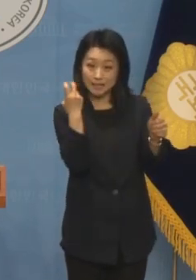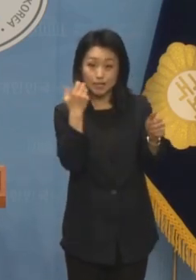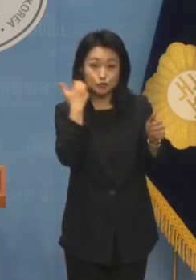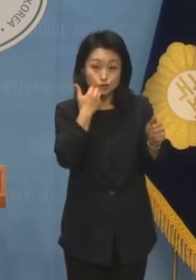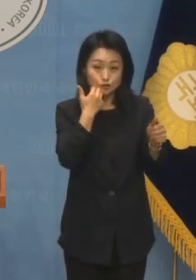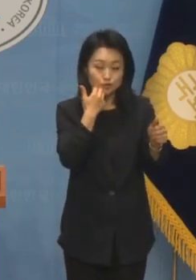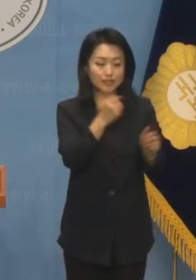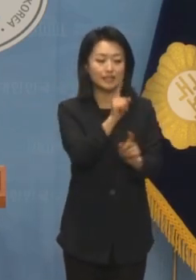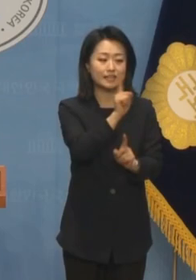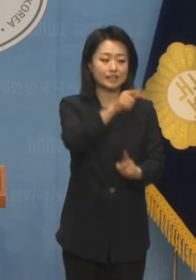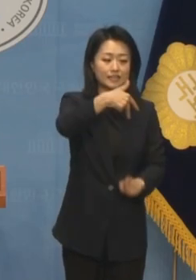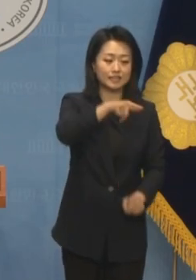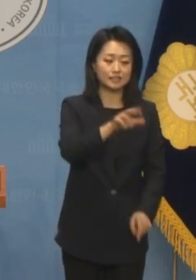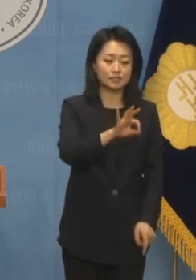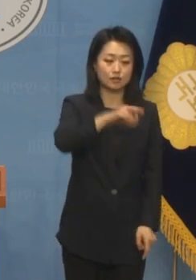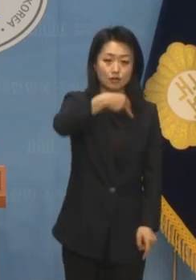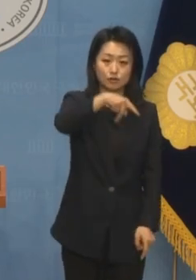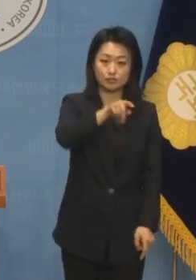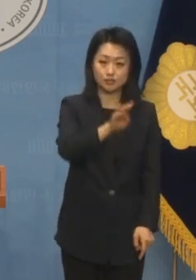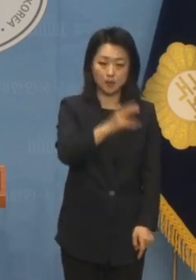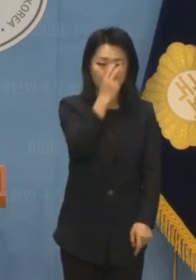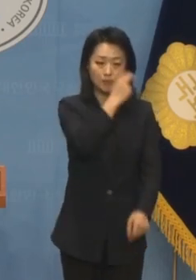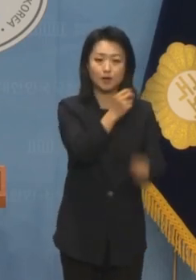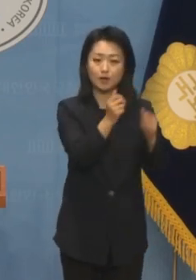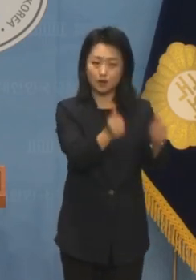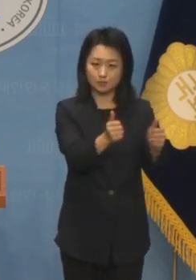검사에 관해 논평하겠습니다.